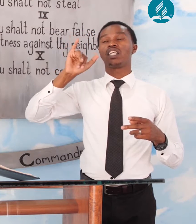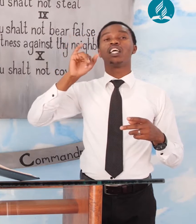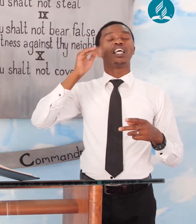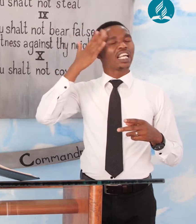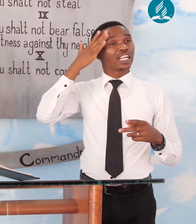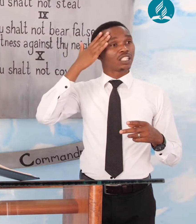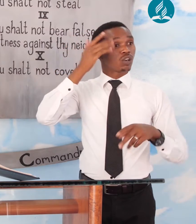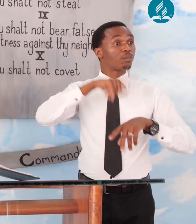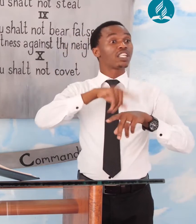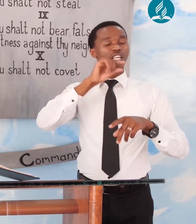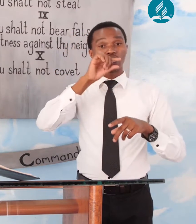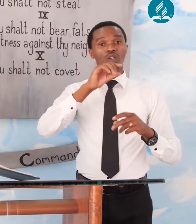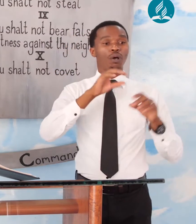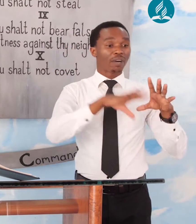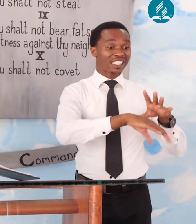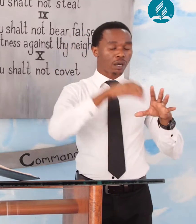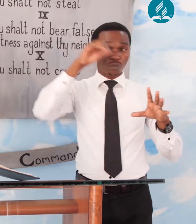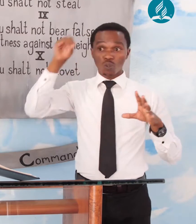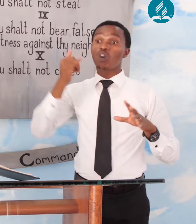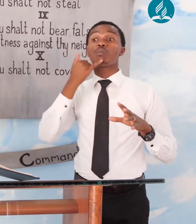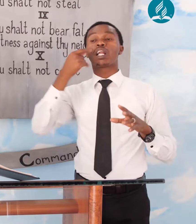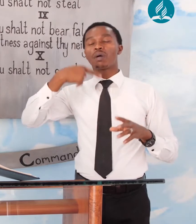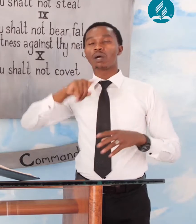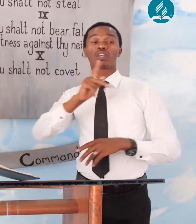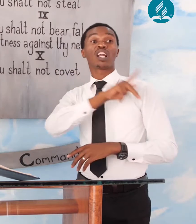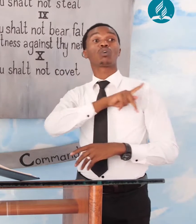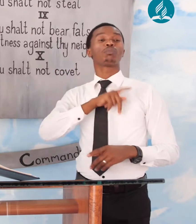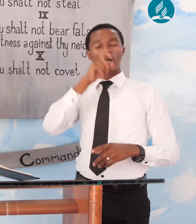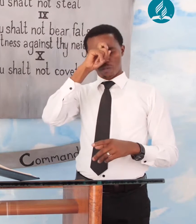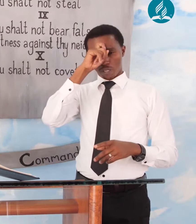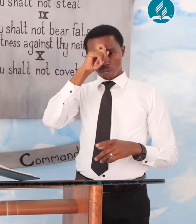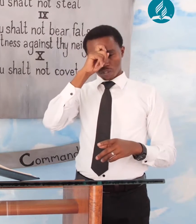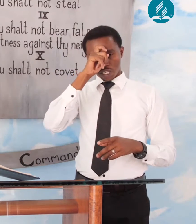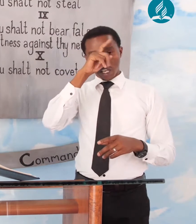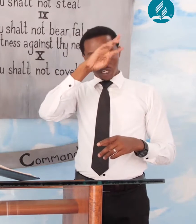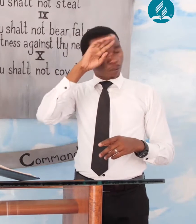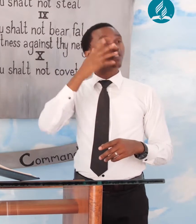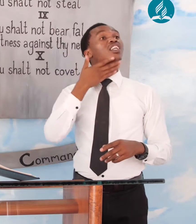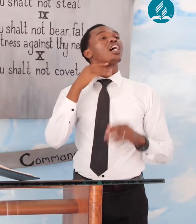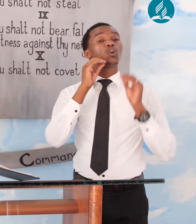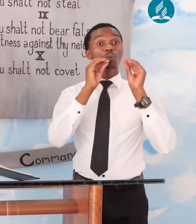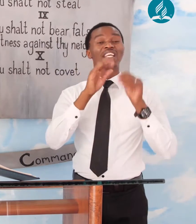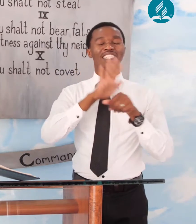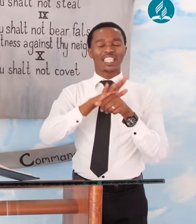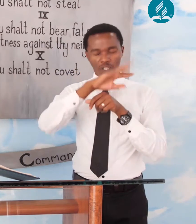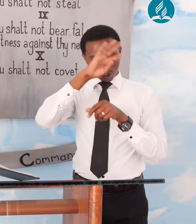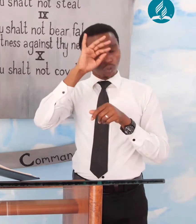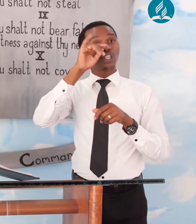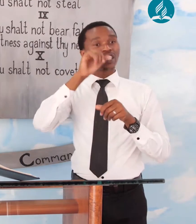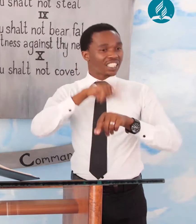farao rero yashakaga ngo azagere kwa farao yarigishijwe yaratojwe ibikwiriye byose kugira ngo